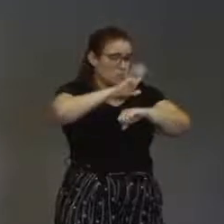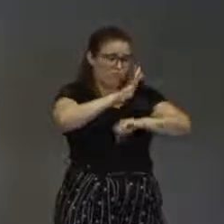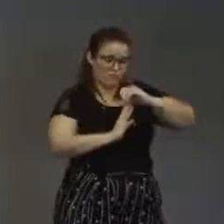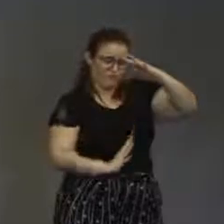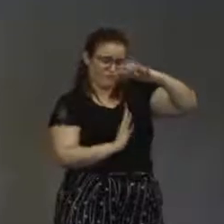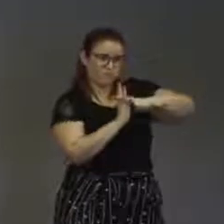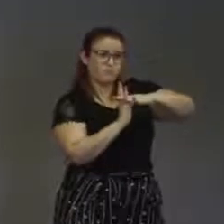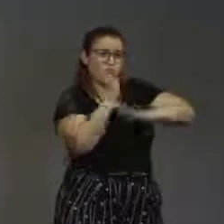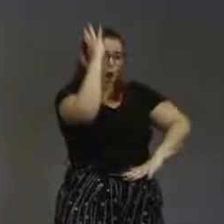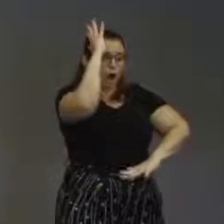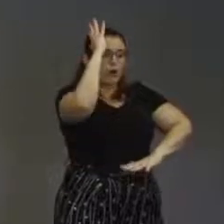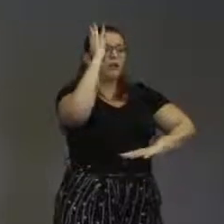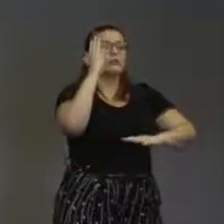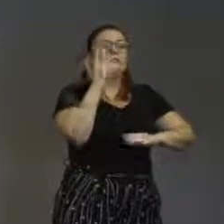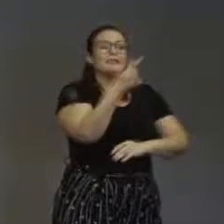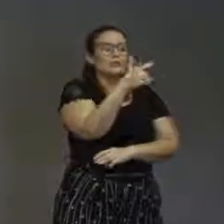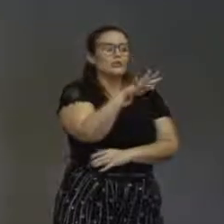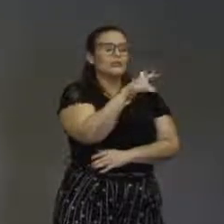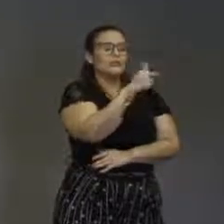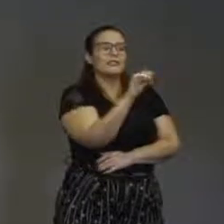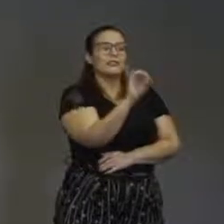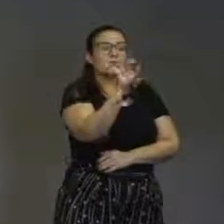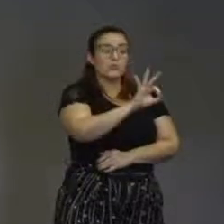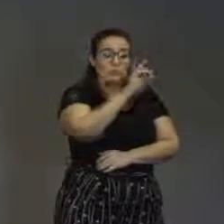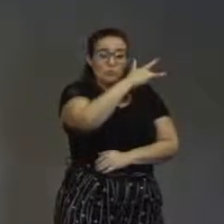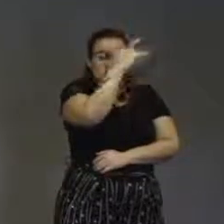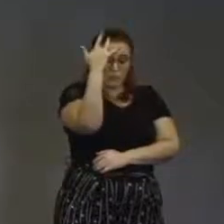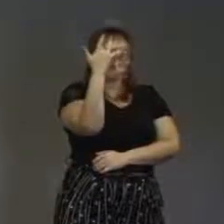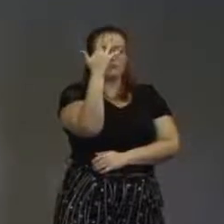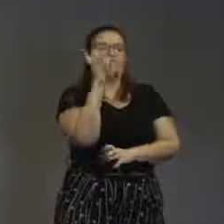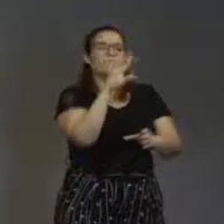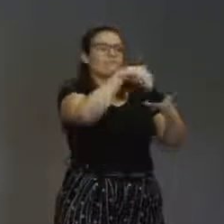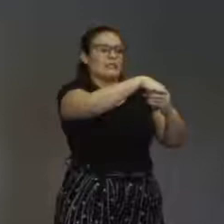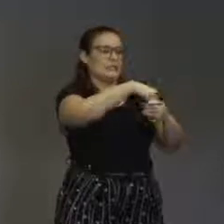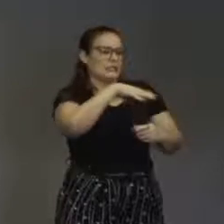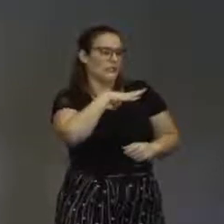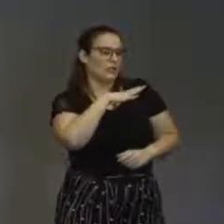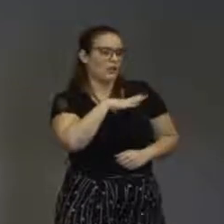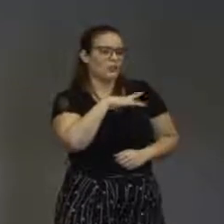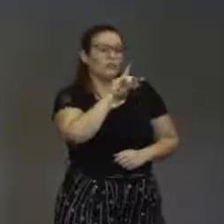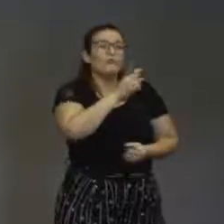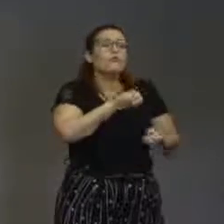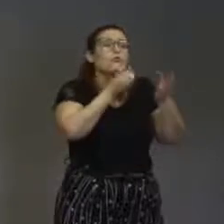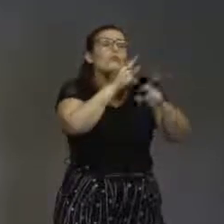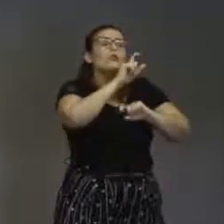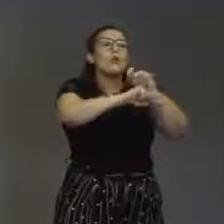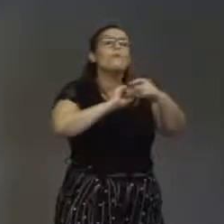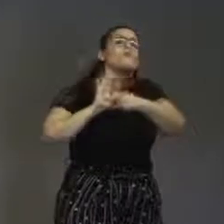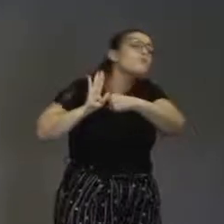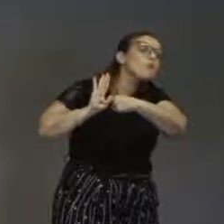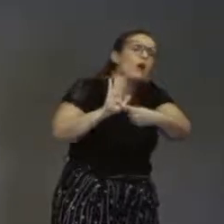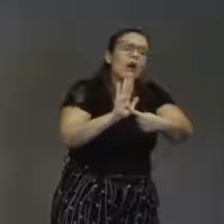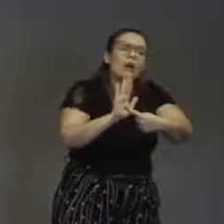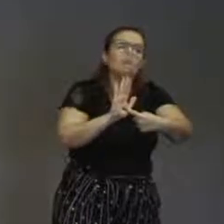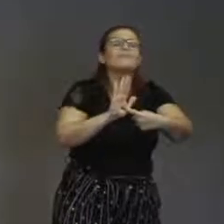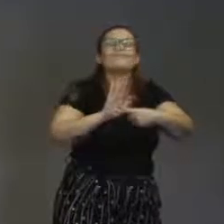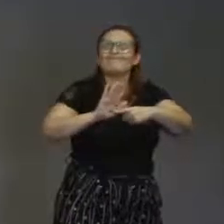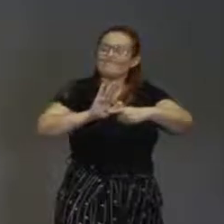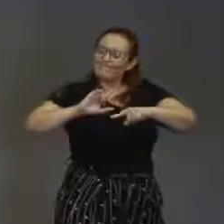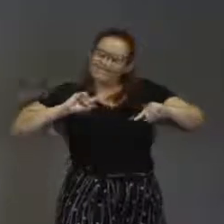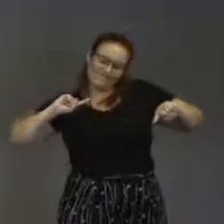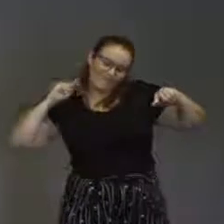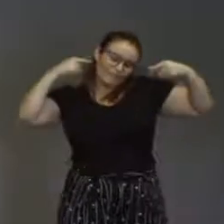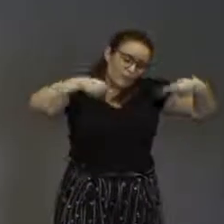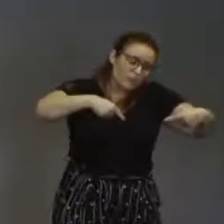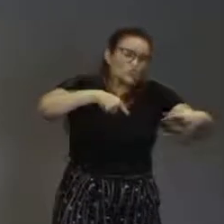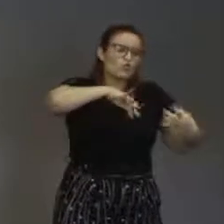de 70% das pessoas viverão em cidades. Esses dados evidenciam os grandes desafios que o planeta terá de